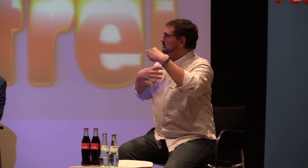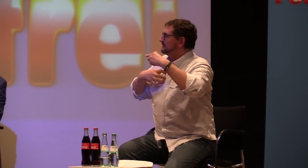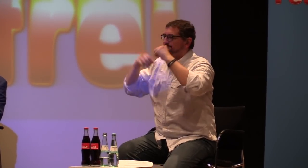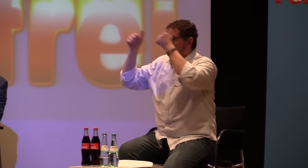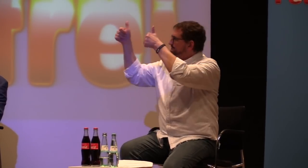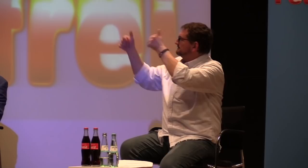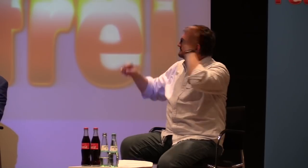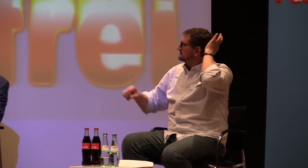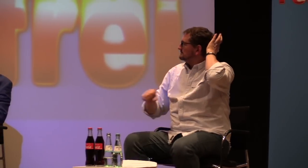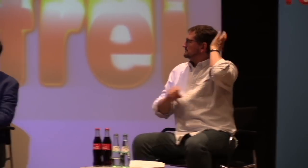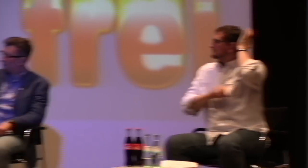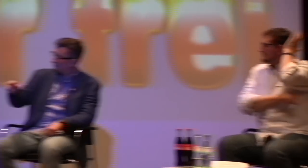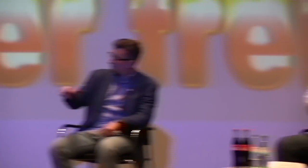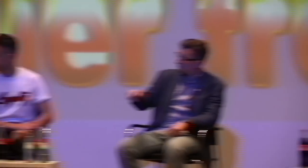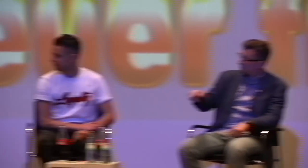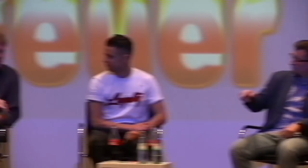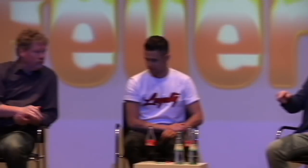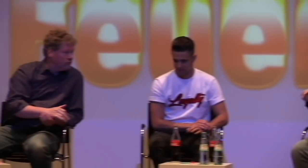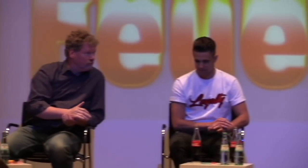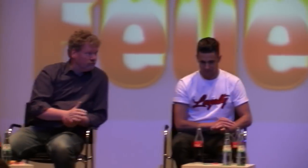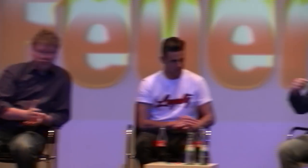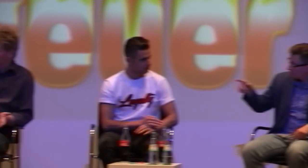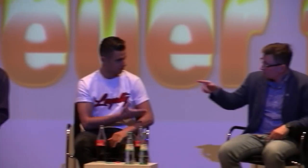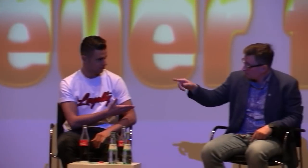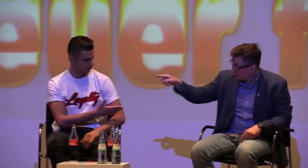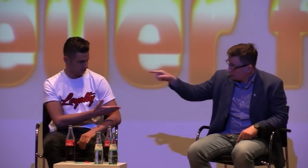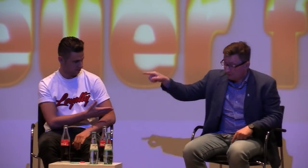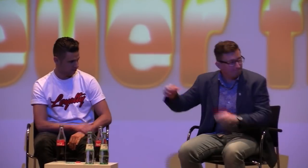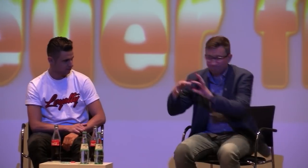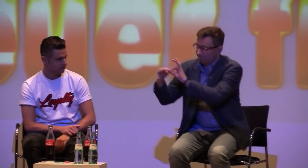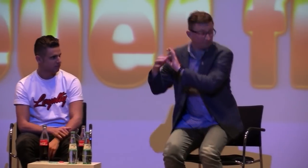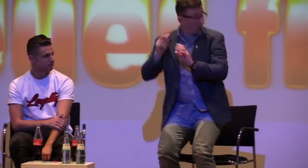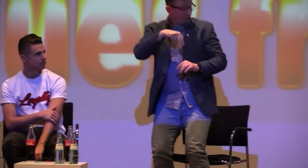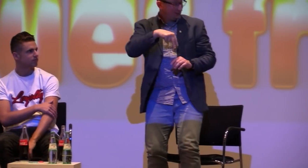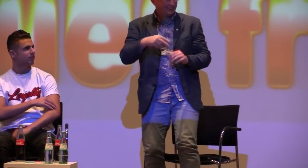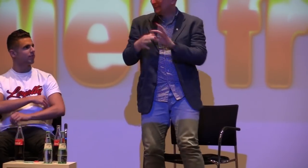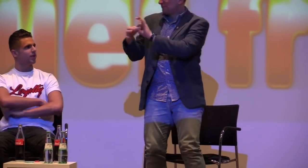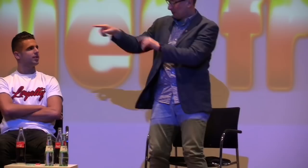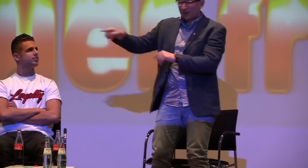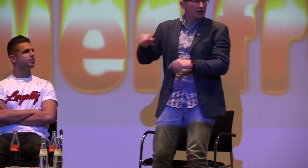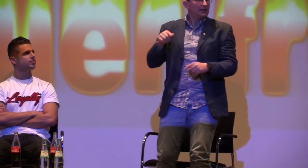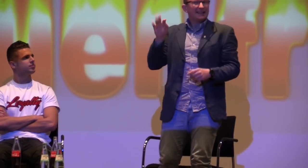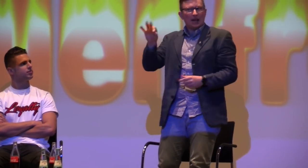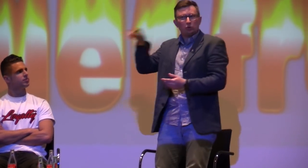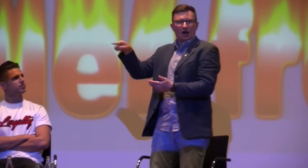Ich bekam gerade den Hinweis von hinten, am besten wer gebärdet sollte aufstehen, weil die Leute hinten das so schlecht sehen. Ja, dann stehe ich mal